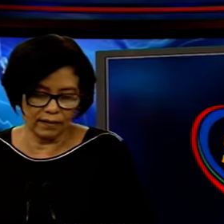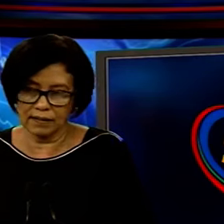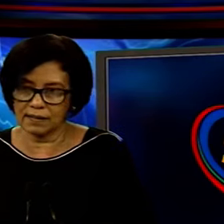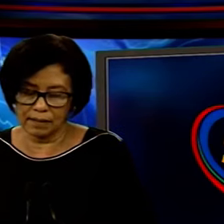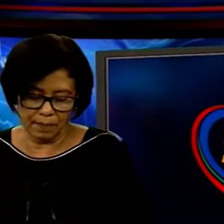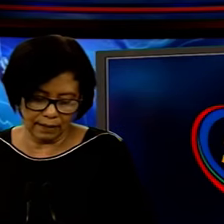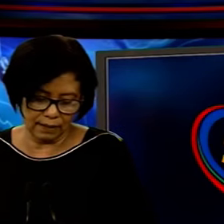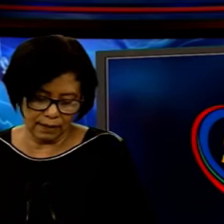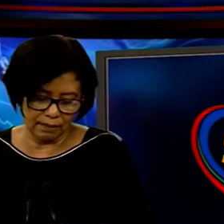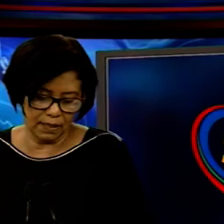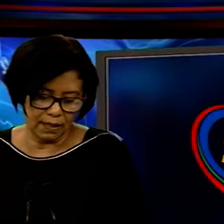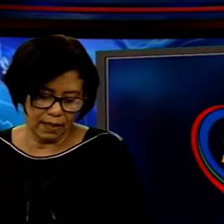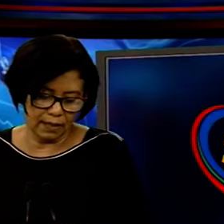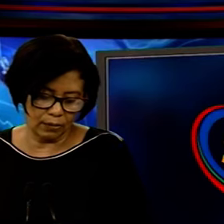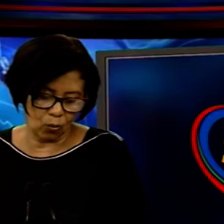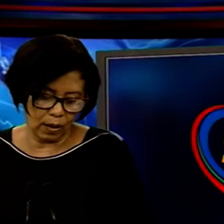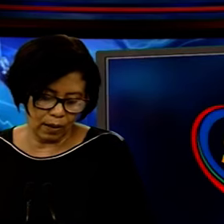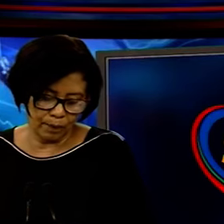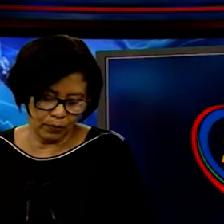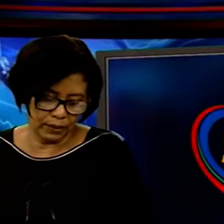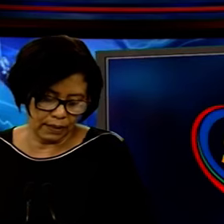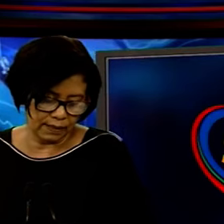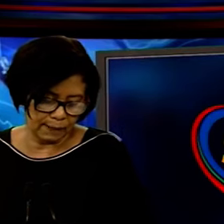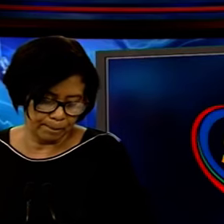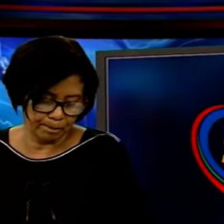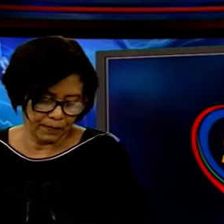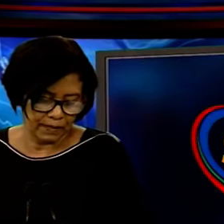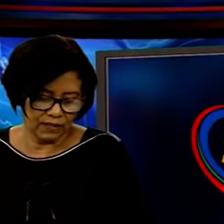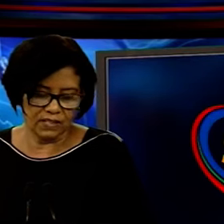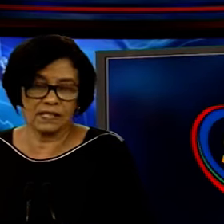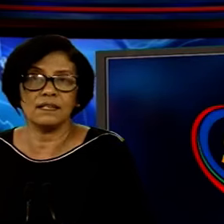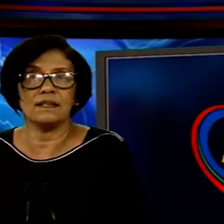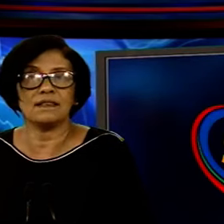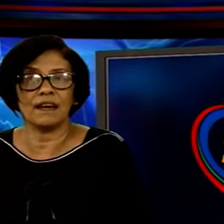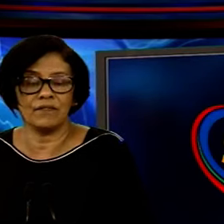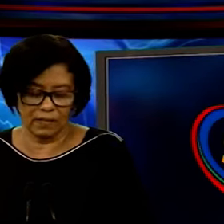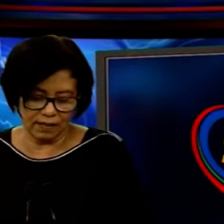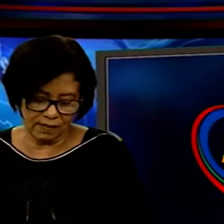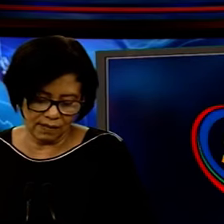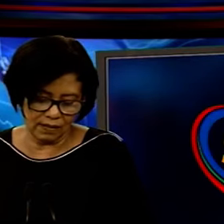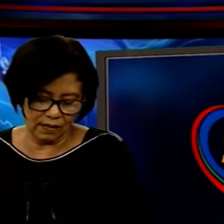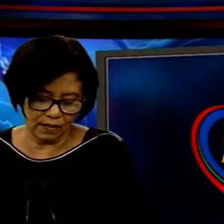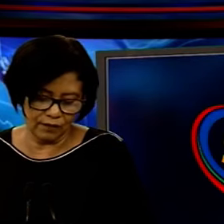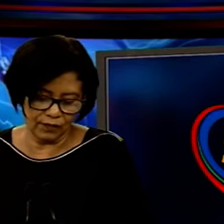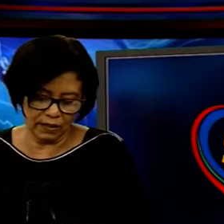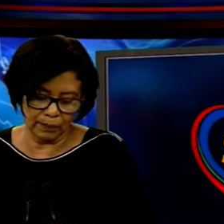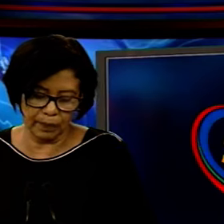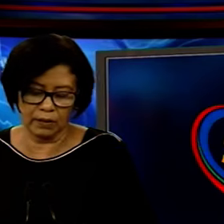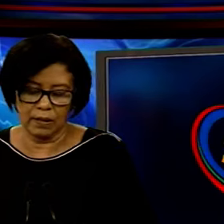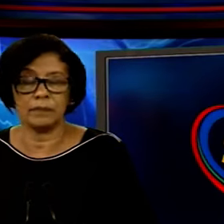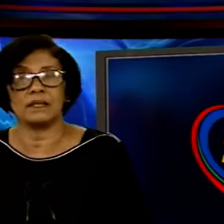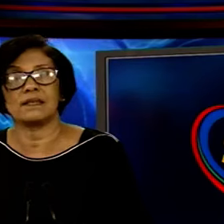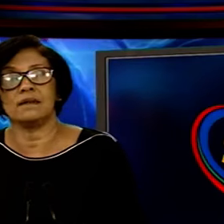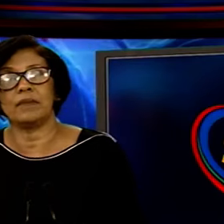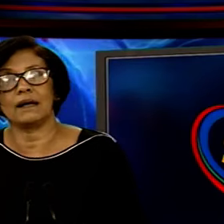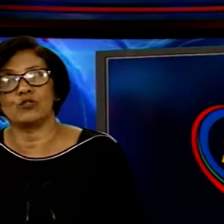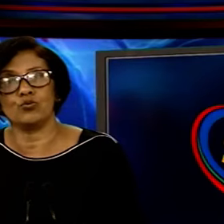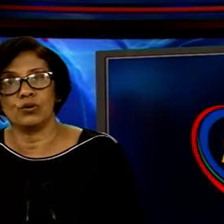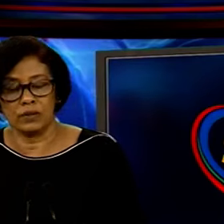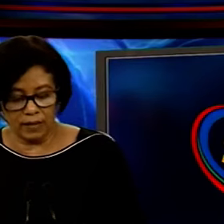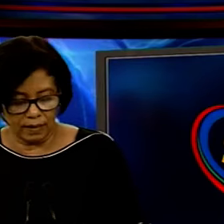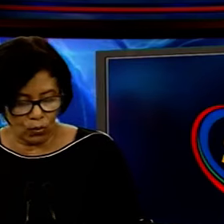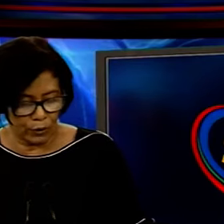N Saint-Barthélemy et 3 Polynésie. Qui veut dire que ce virus finit de répandre presque